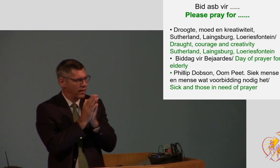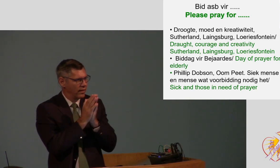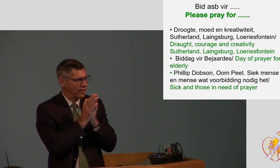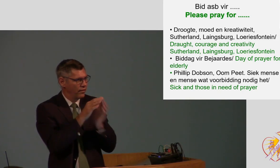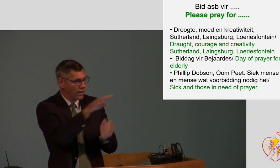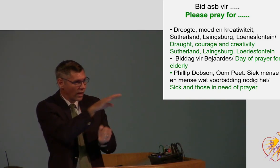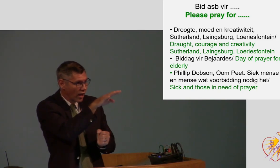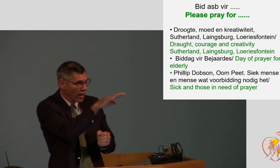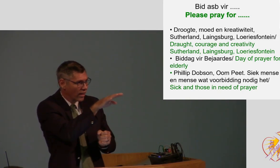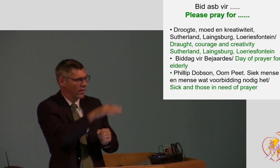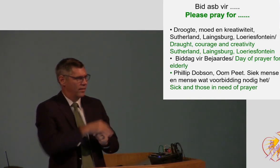vir julle.